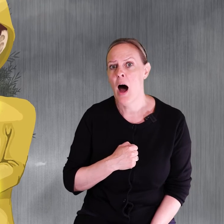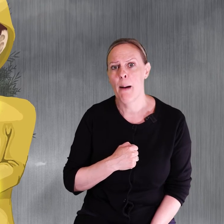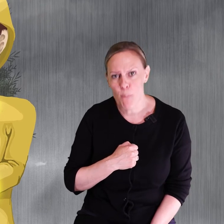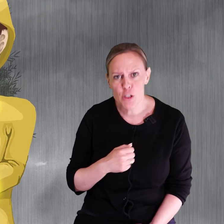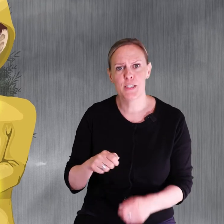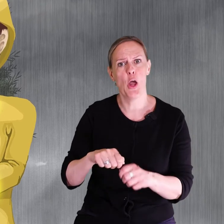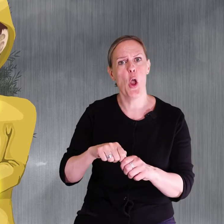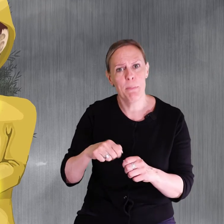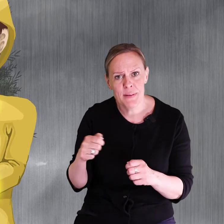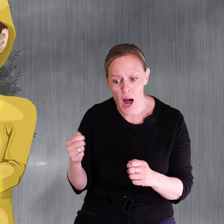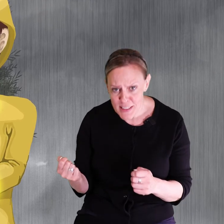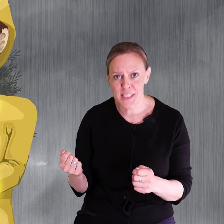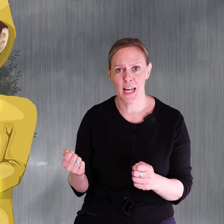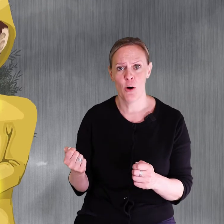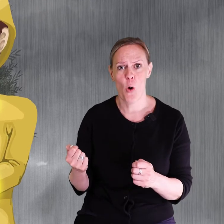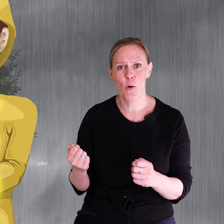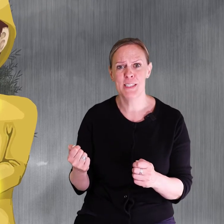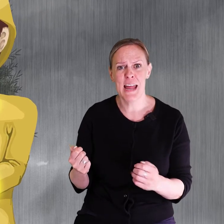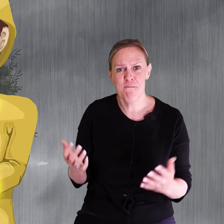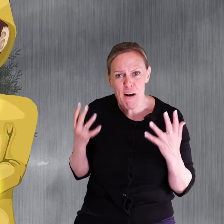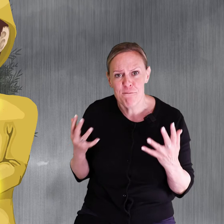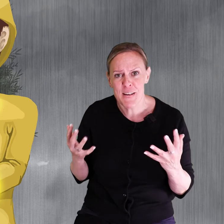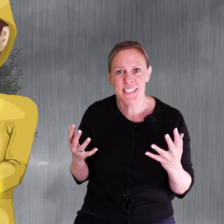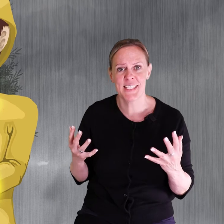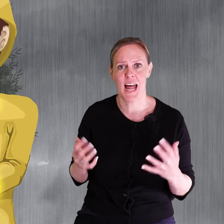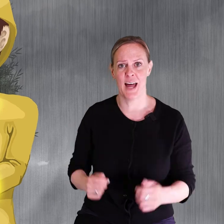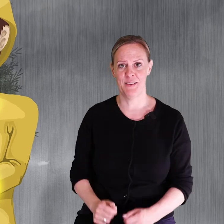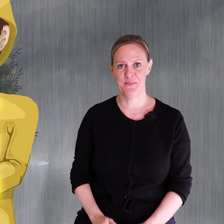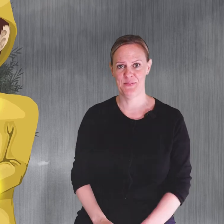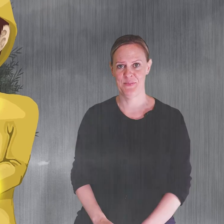Han måste öppna asken och se vad finns där.